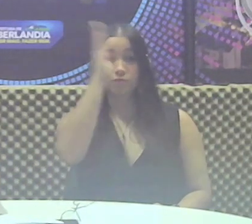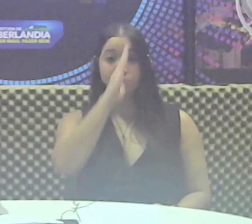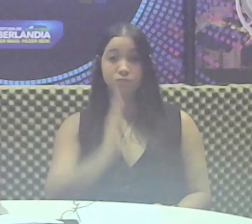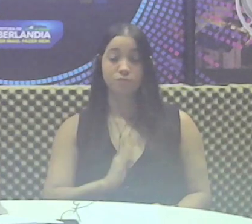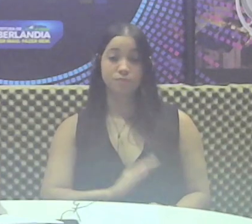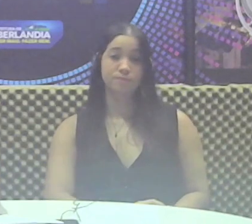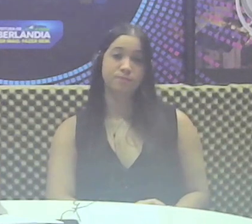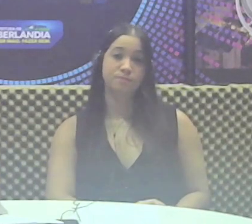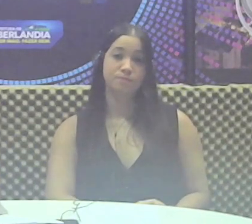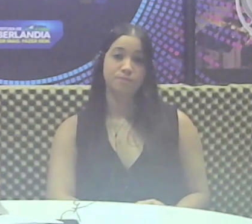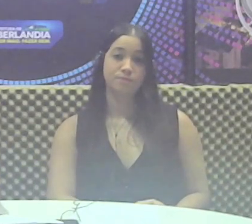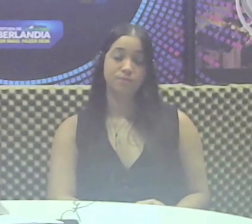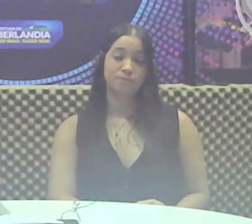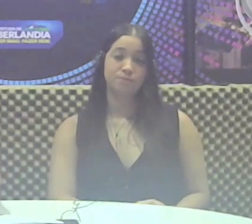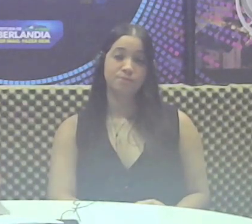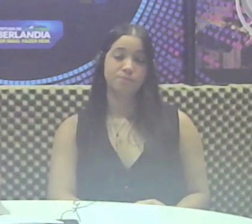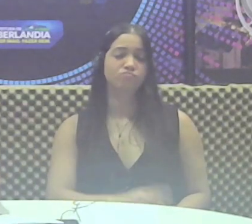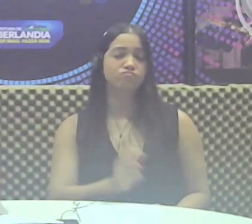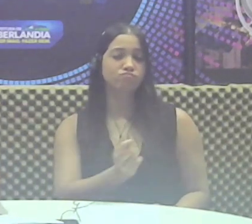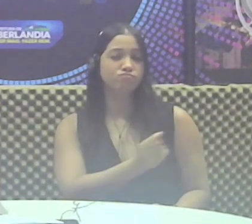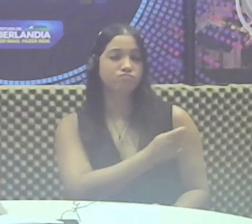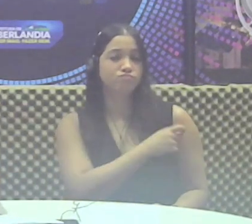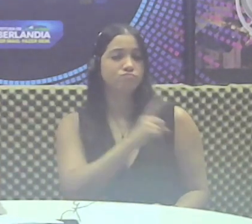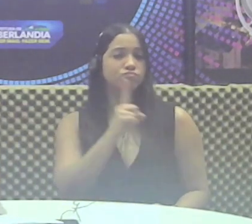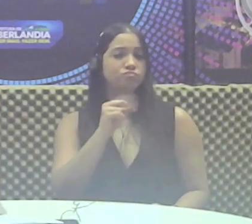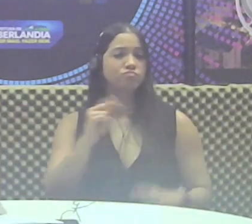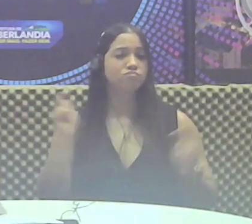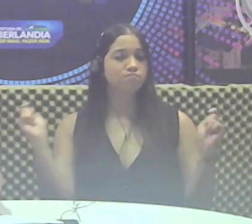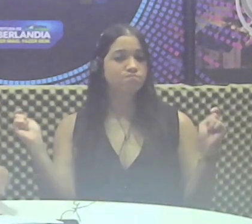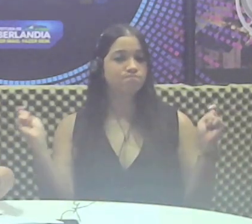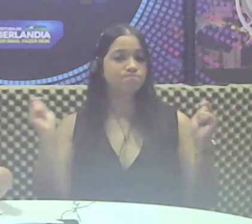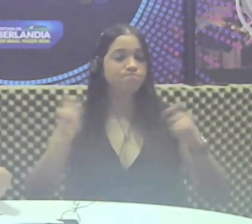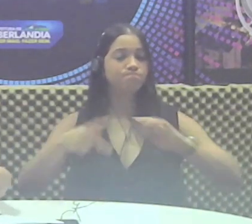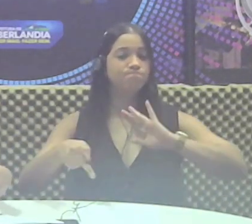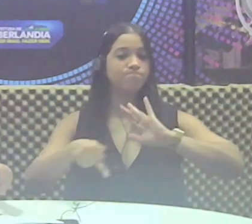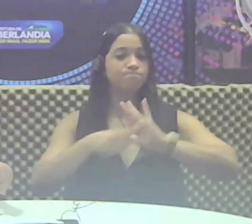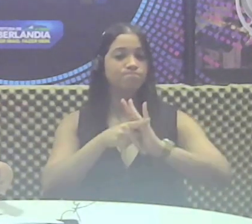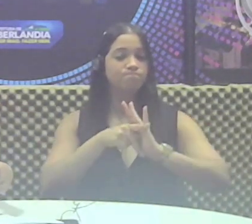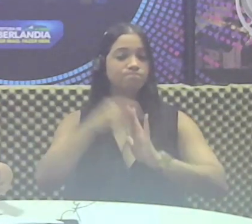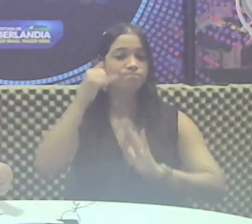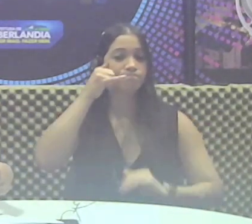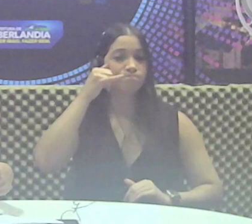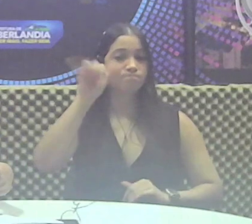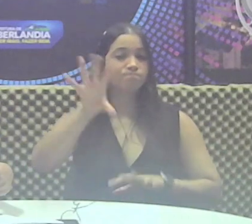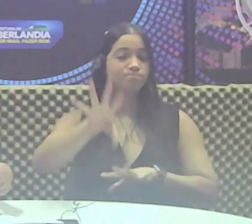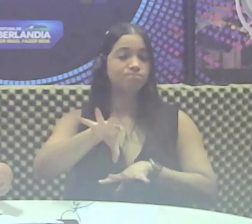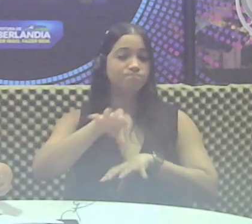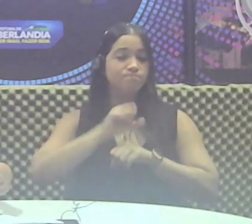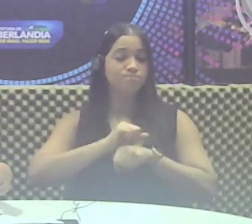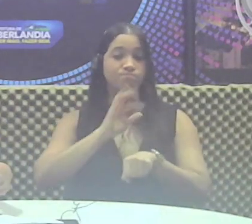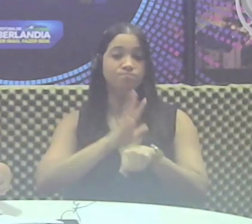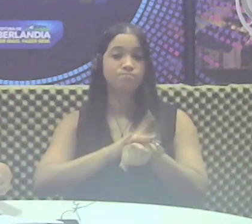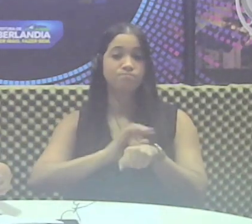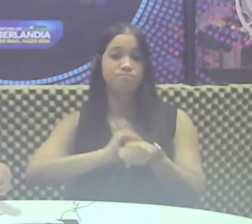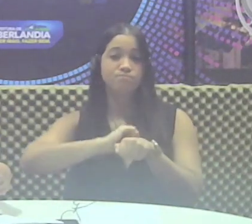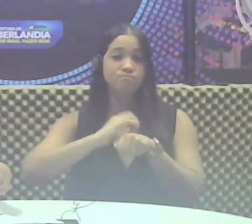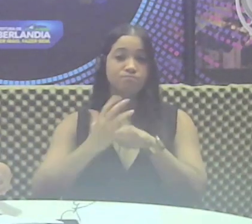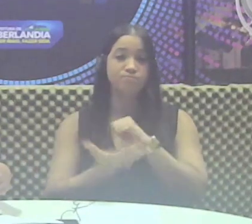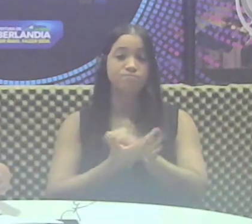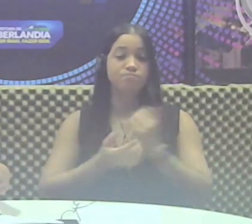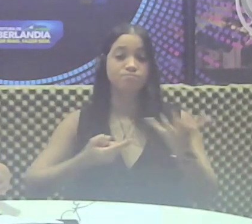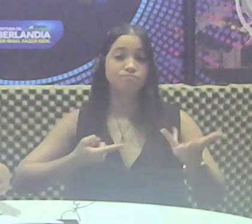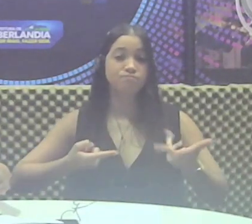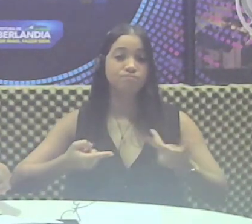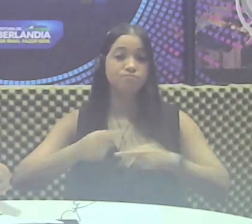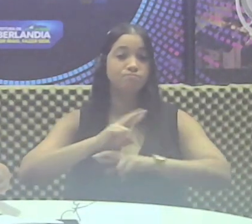www.uberlandia.mg.gov.br. Lembre-se de que a vacinação é a forma mais eficaz de impedir a contaminação e o surgimento de novas